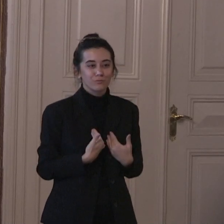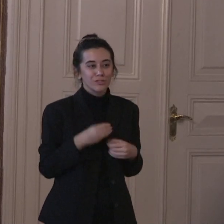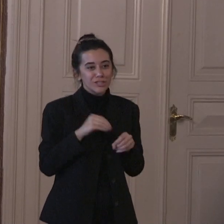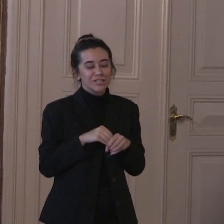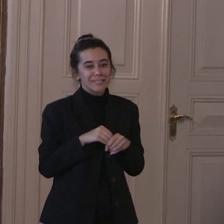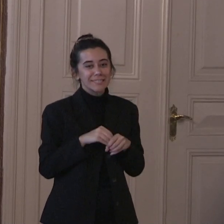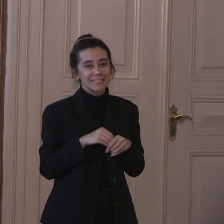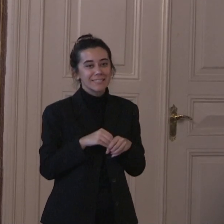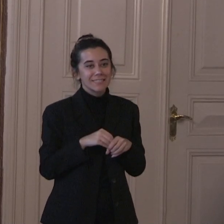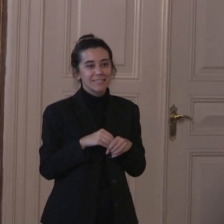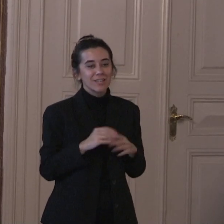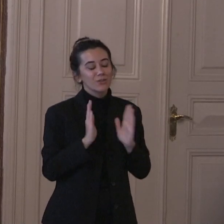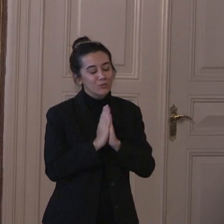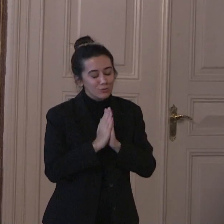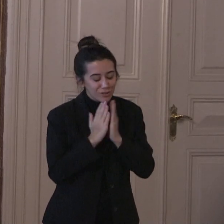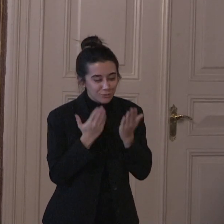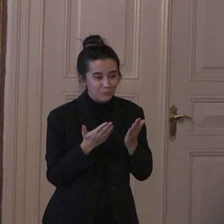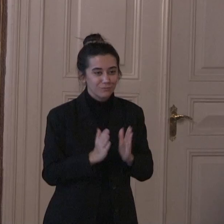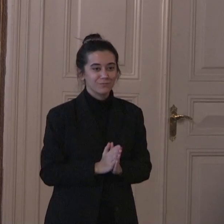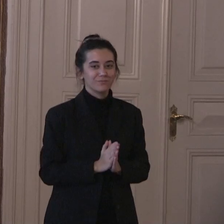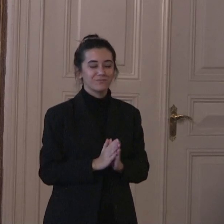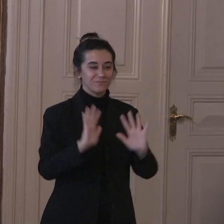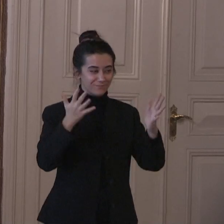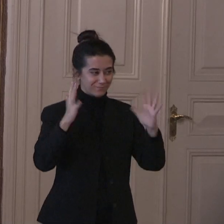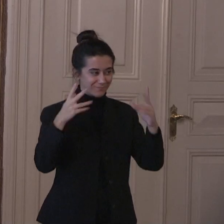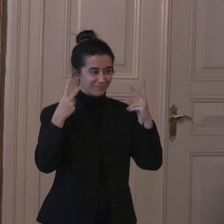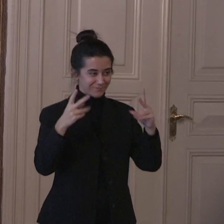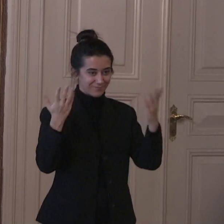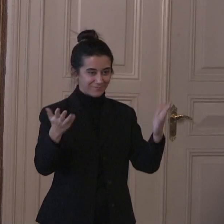için özür dilerim.